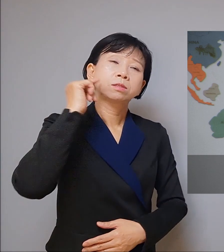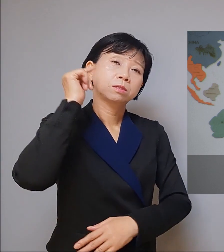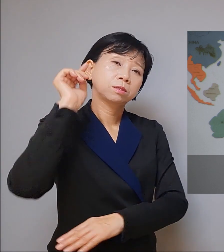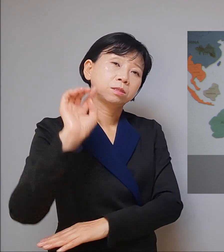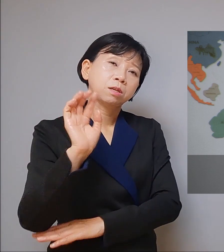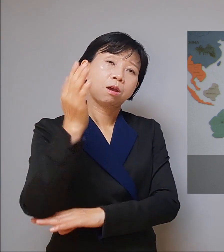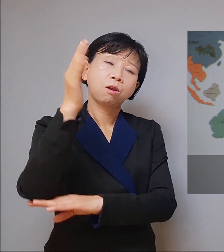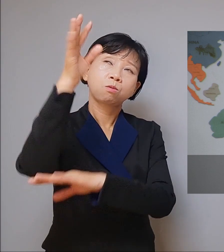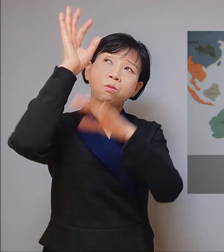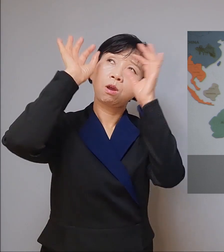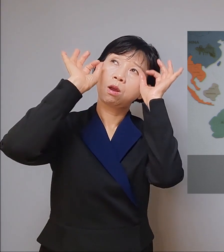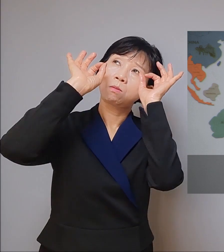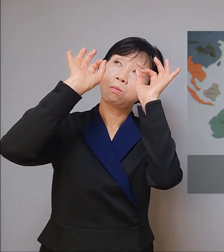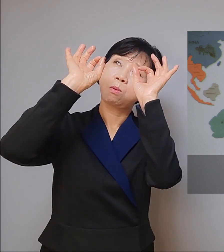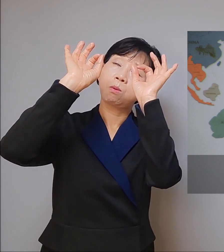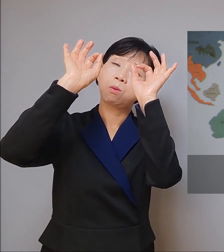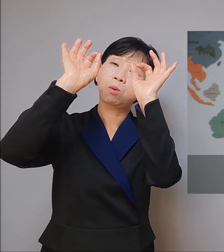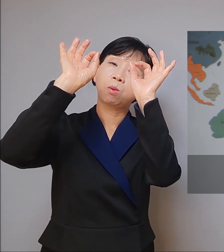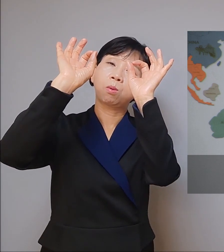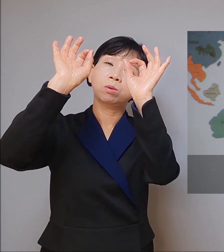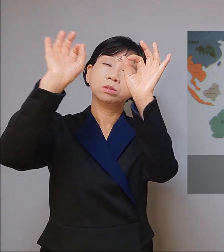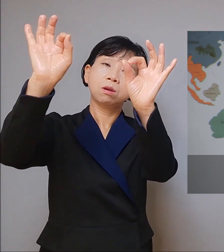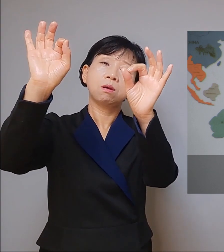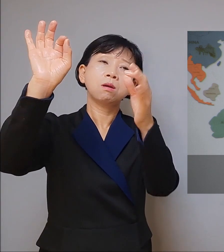천사도 그 영광